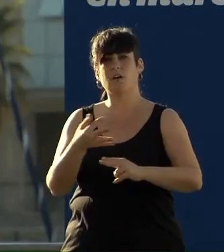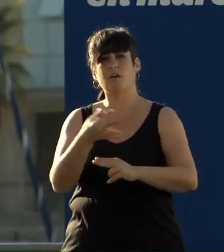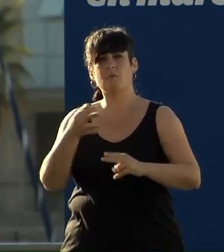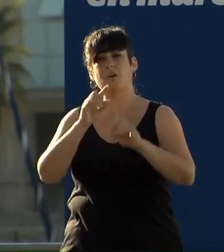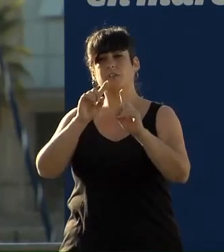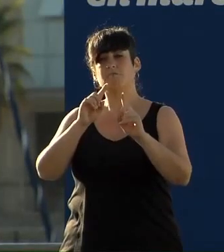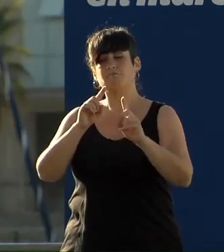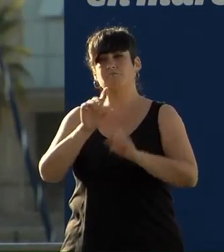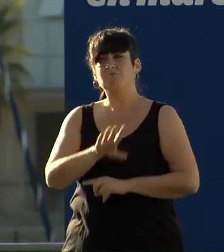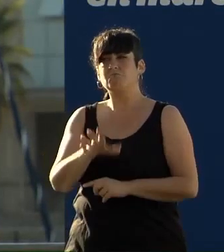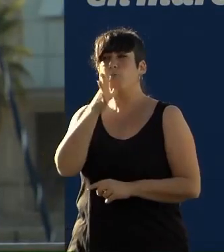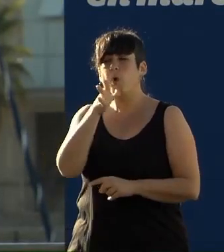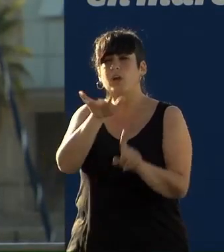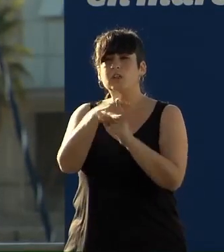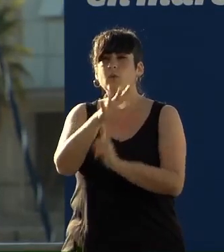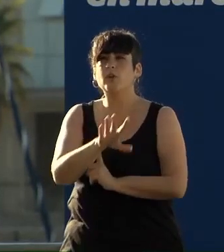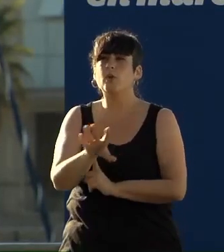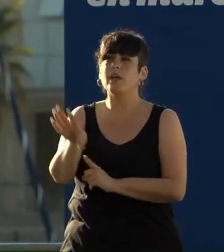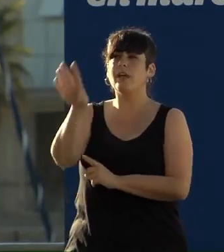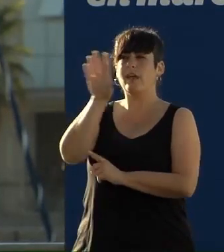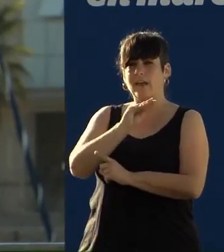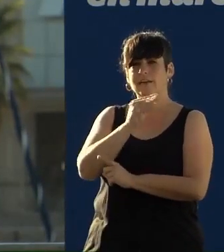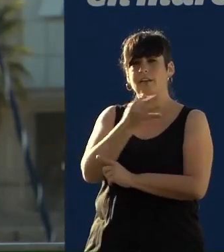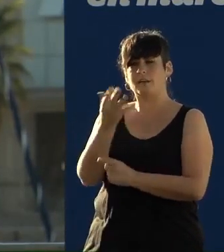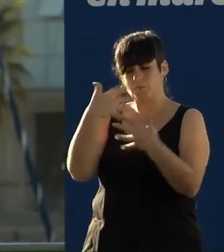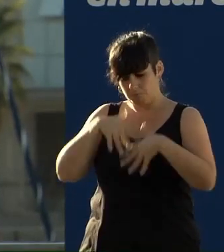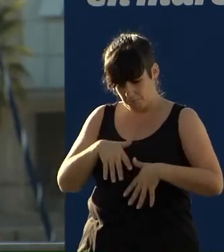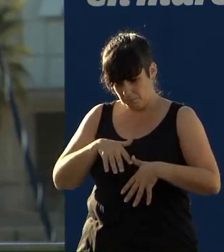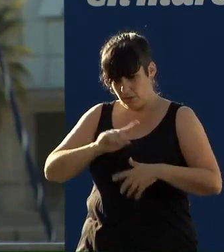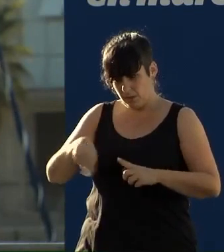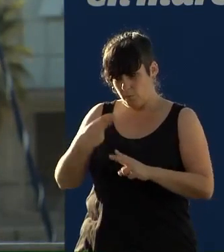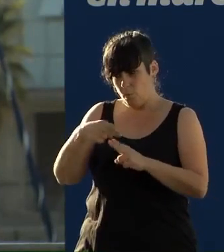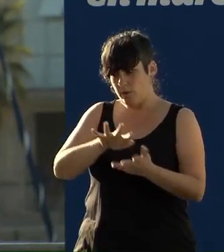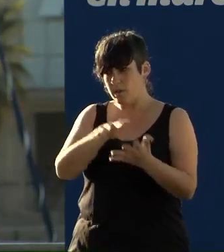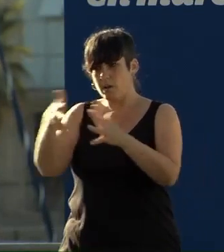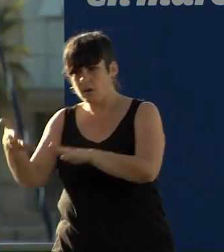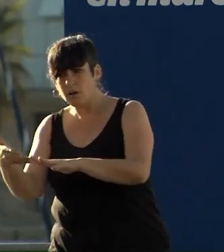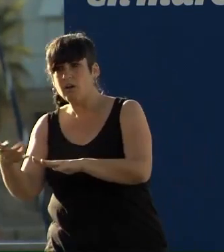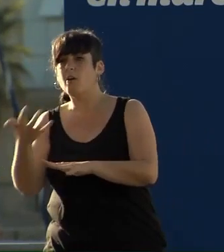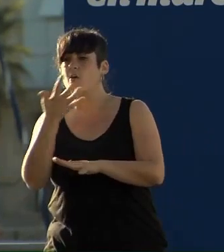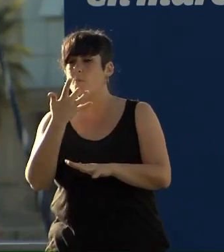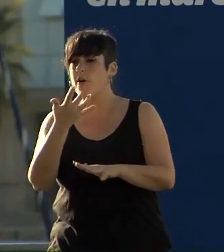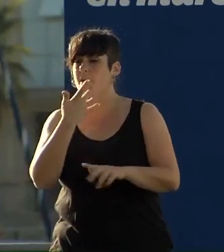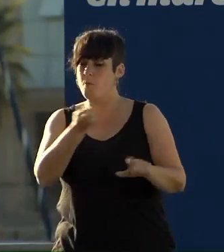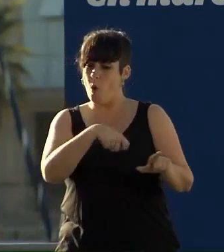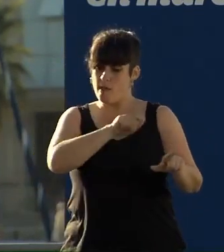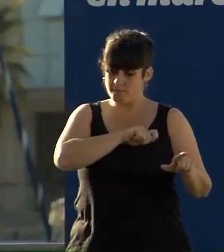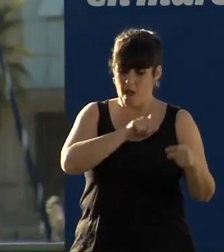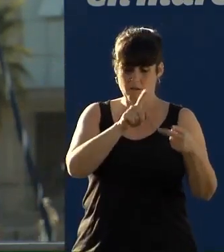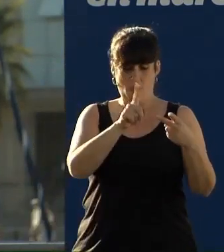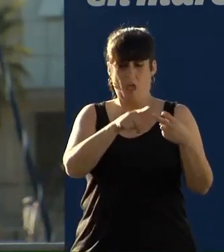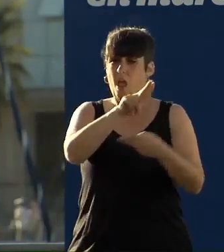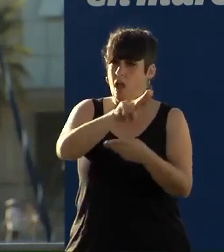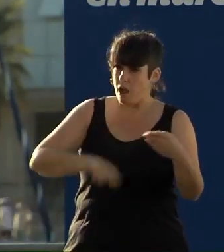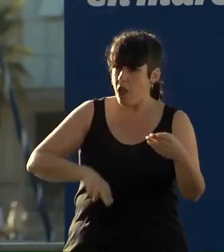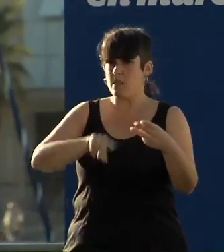práctica política que o sempiterno problema da convivencia de galegos, españois, escaldúns e cataláns